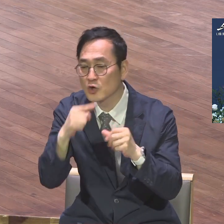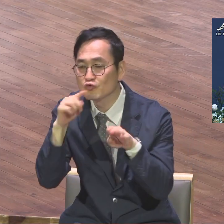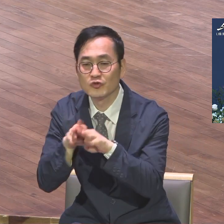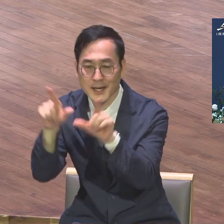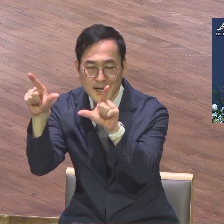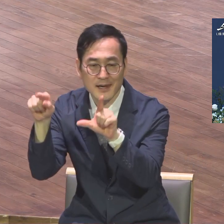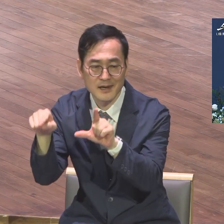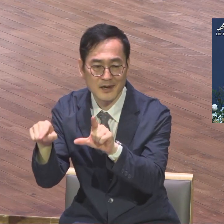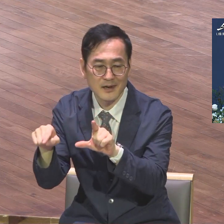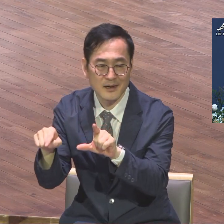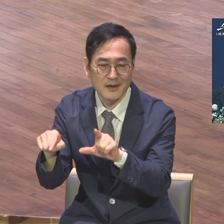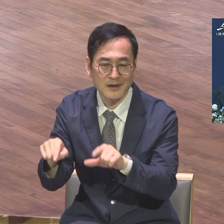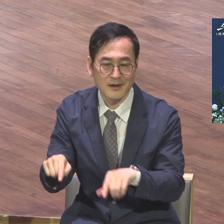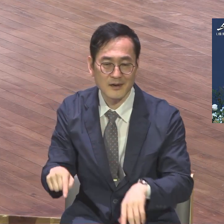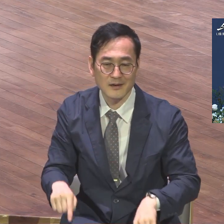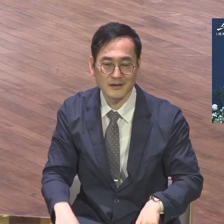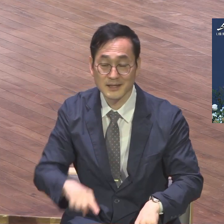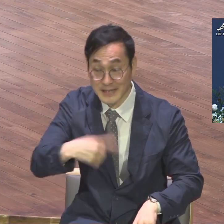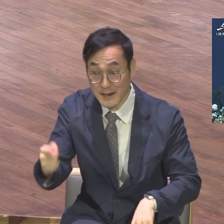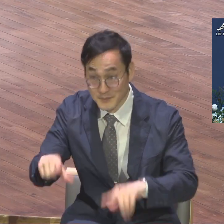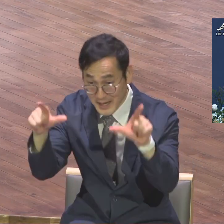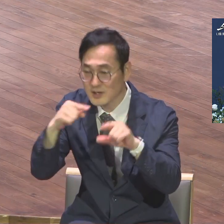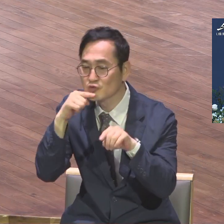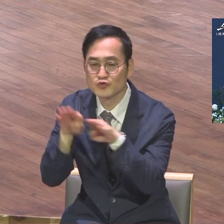주일날이에요. 토요일 다음 주일이잖아요.